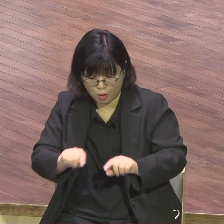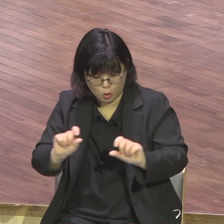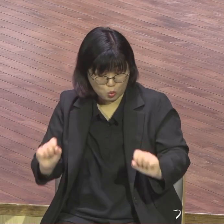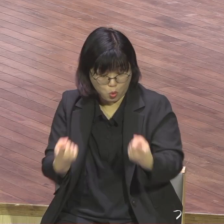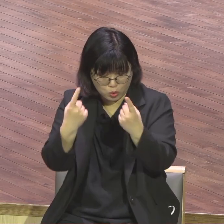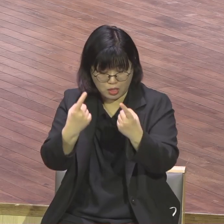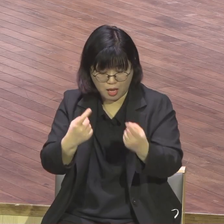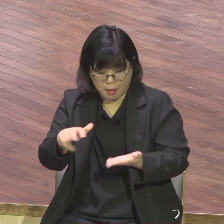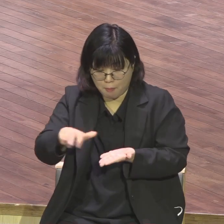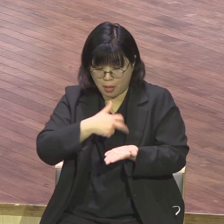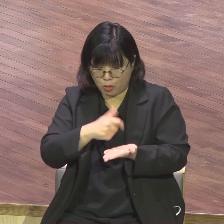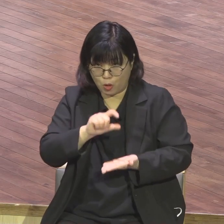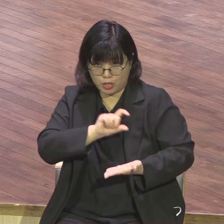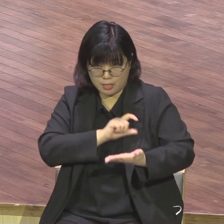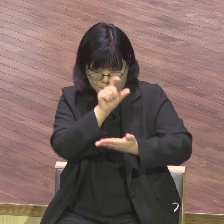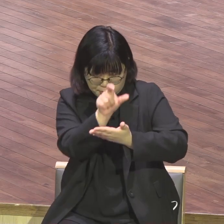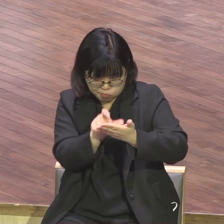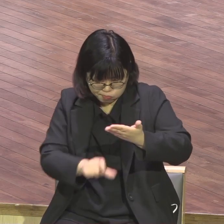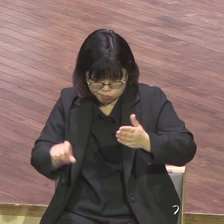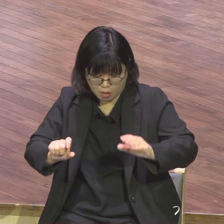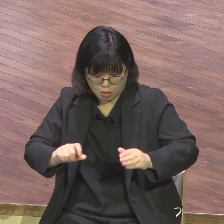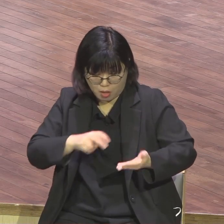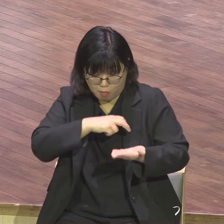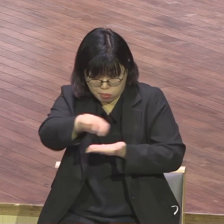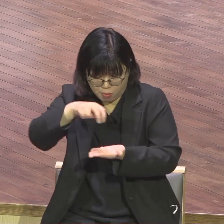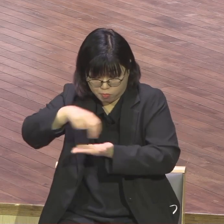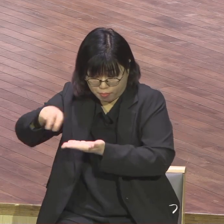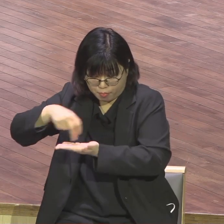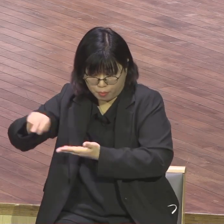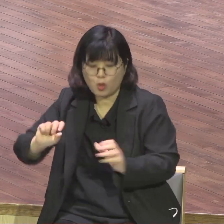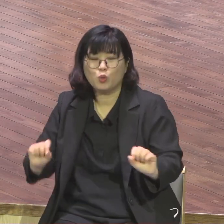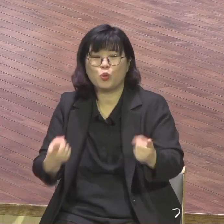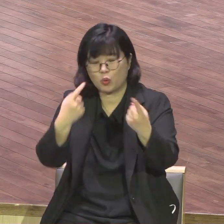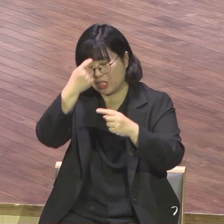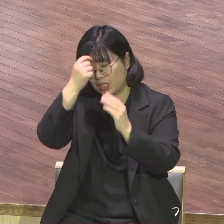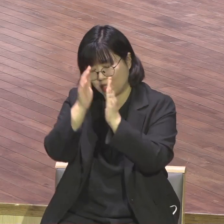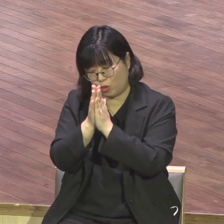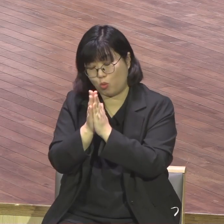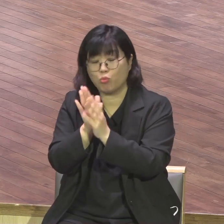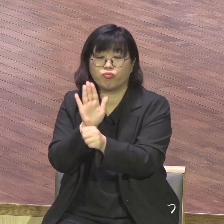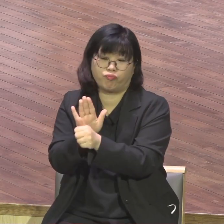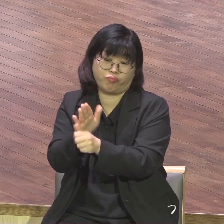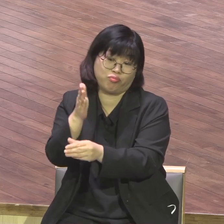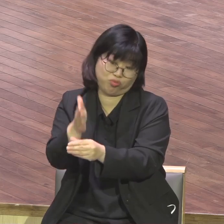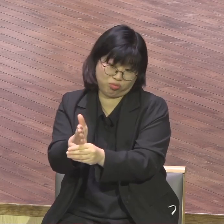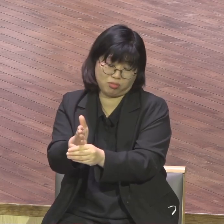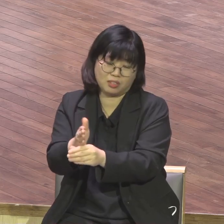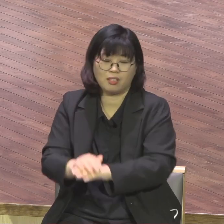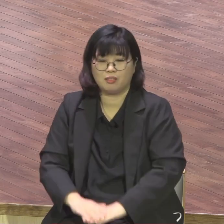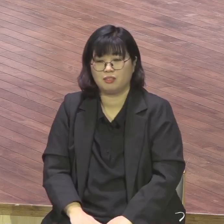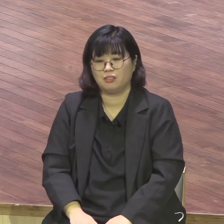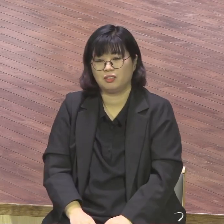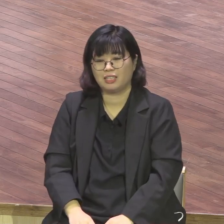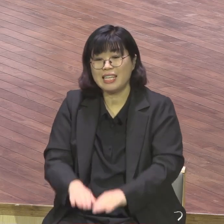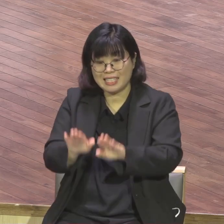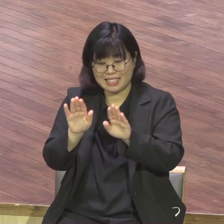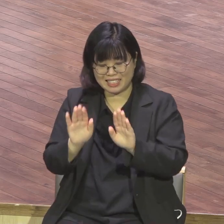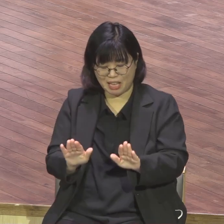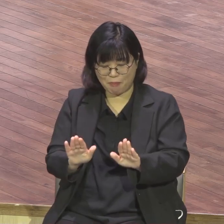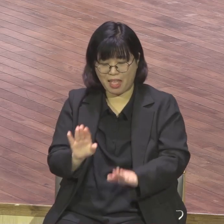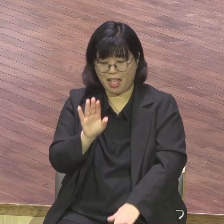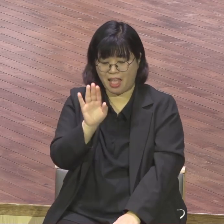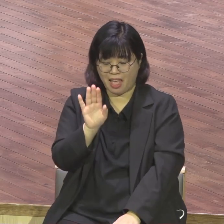자, 오늘 우리 암 환자들 또 중환자들 이분들에게 에바브라티도처럼